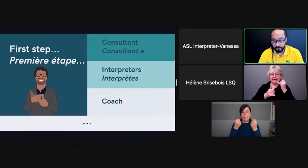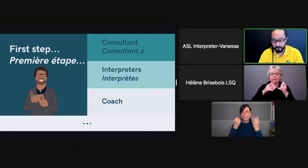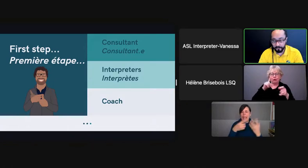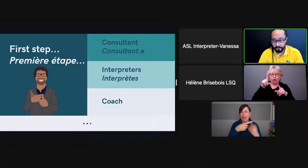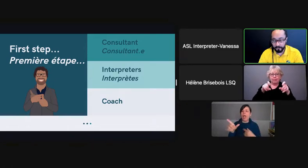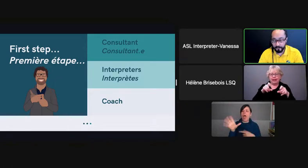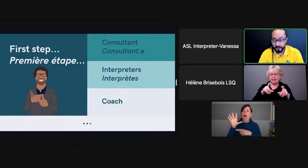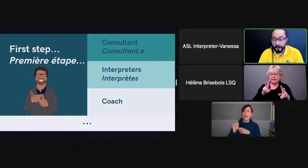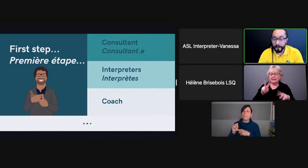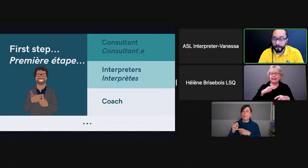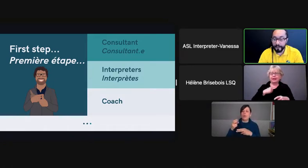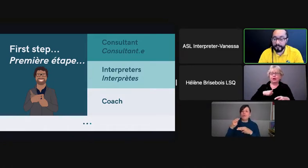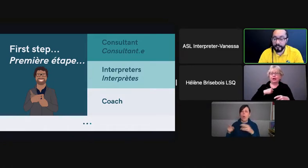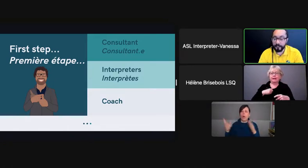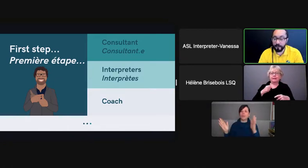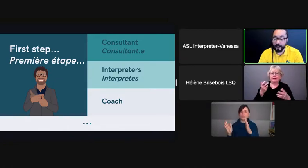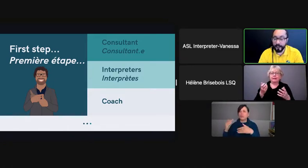regretter.